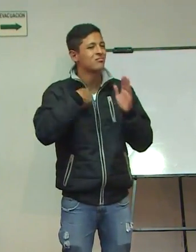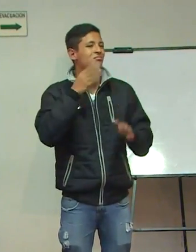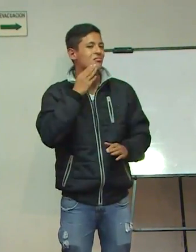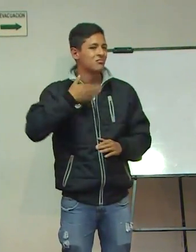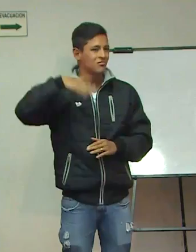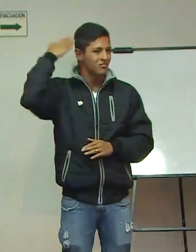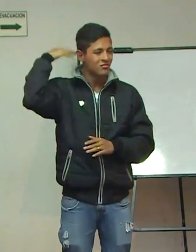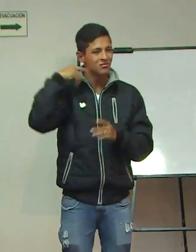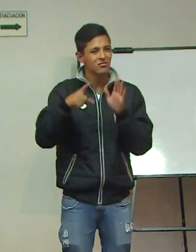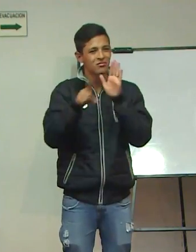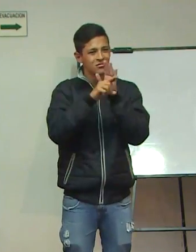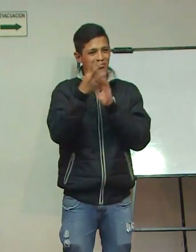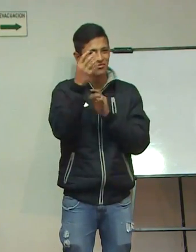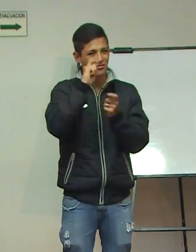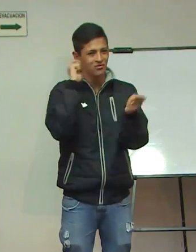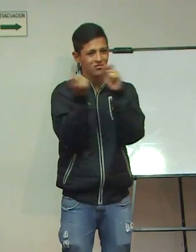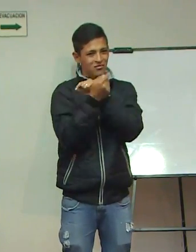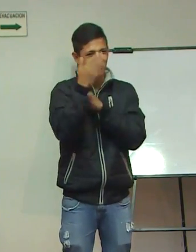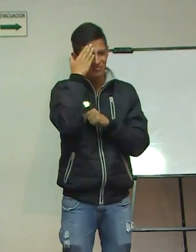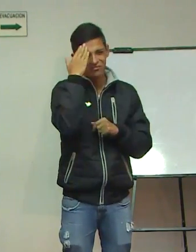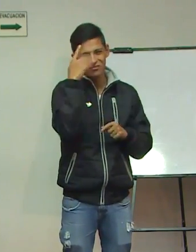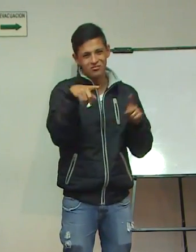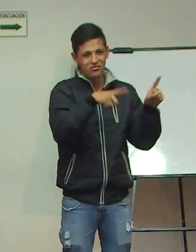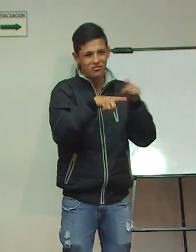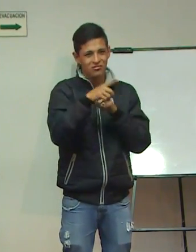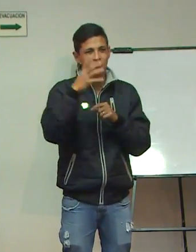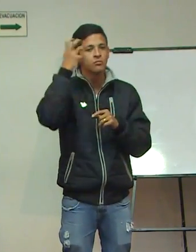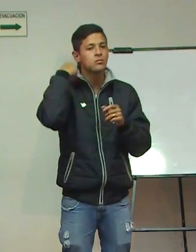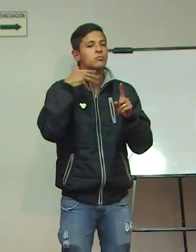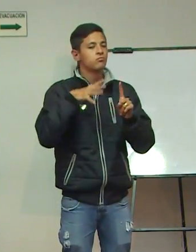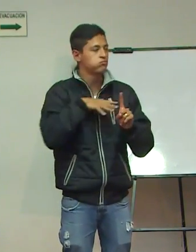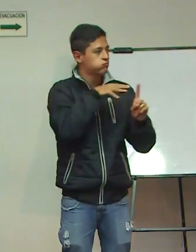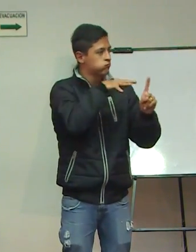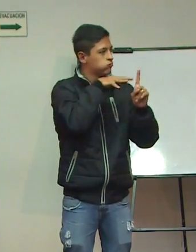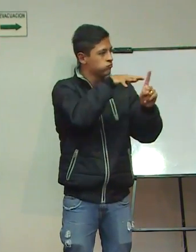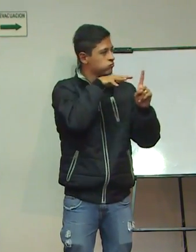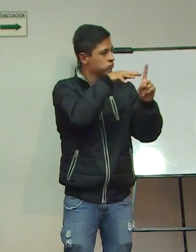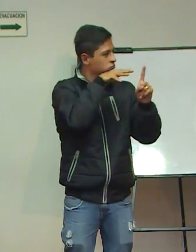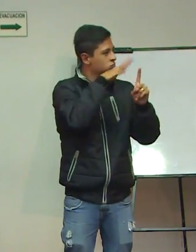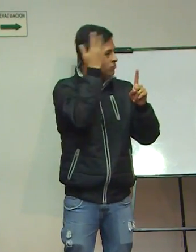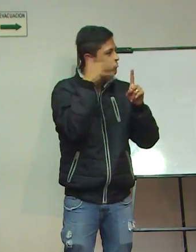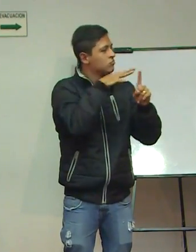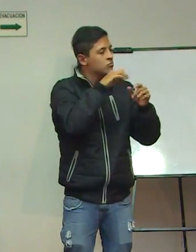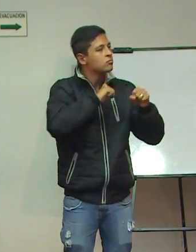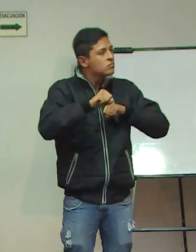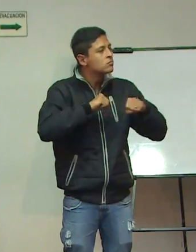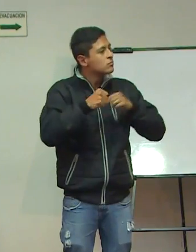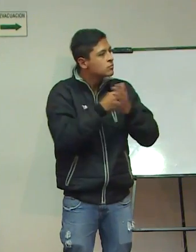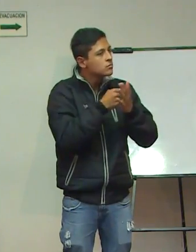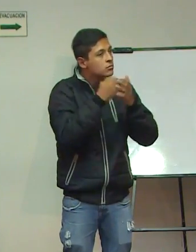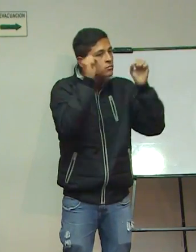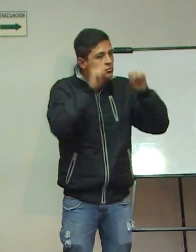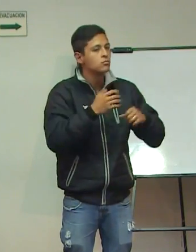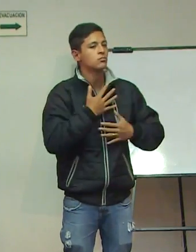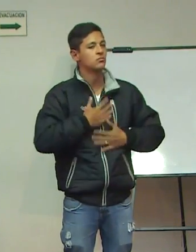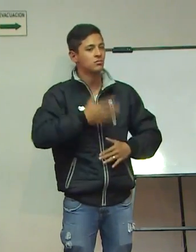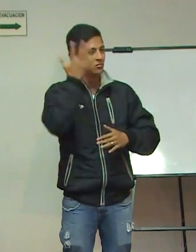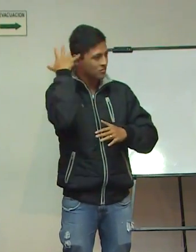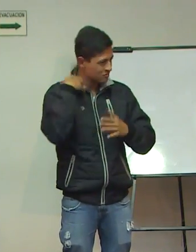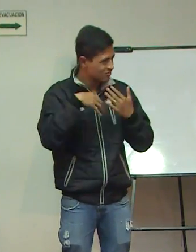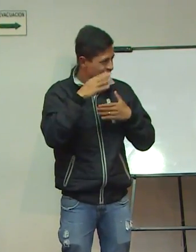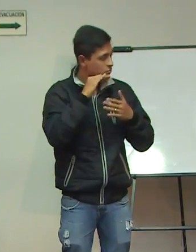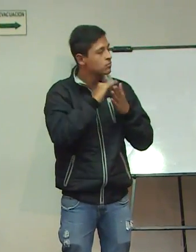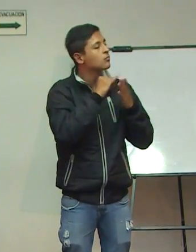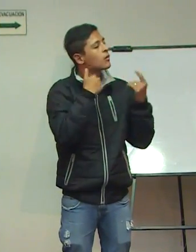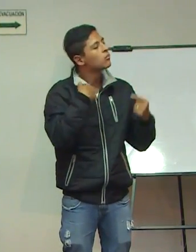por ser de lucha. Yo tuve una experiencia y es que cuando hubo la reforma de la Ley 30, ustedes supieron, había unos movimientos